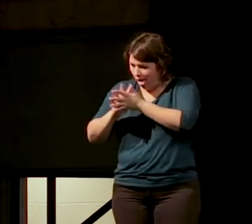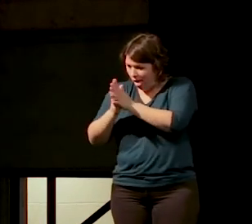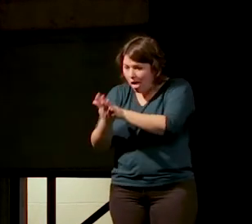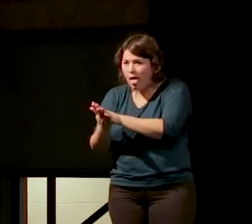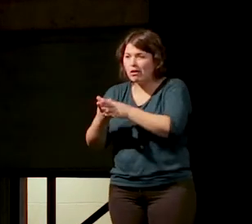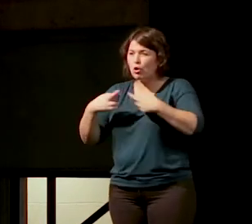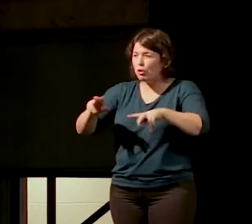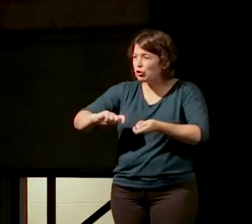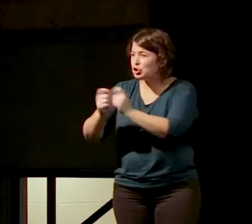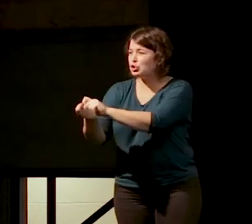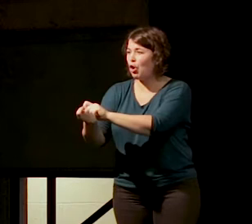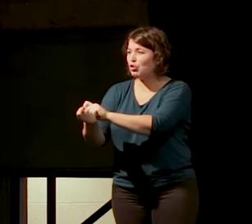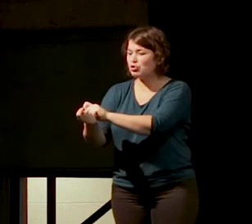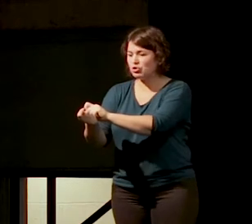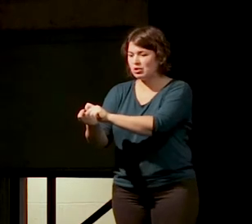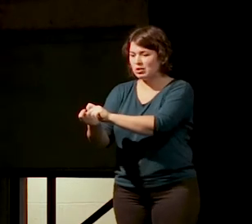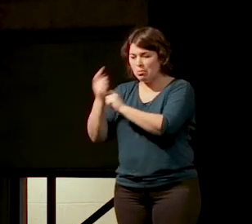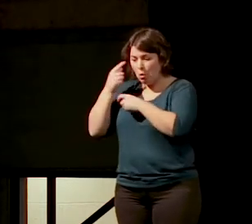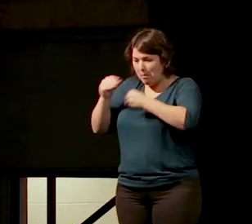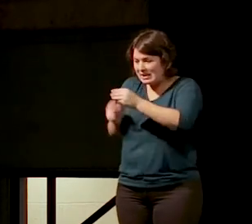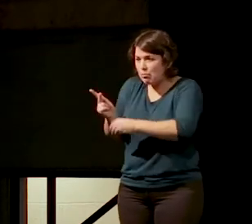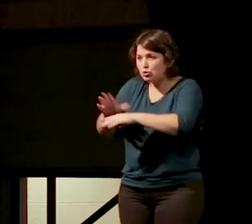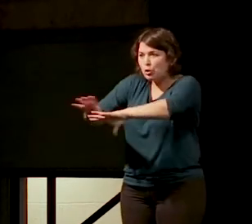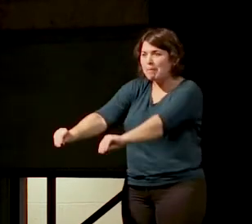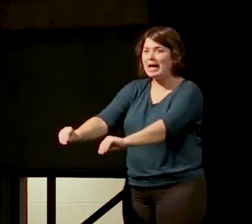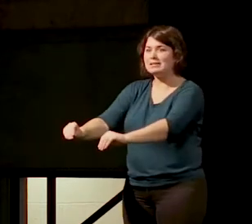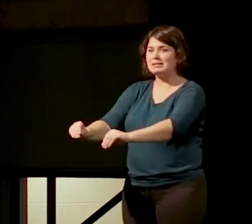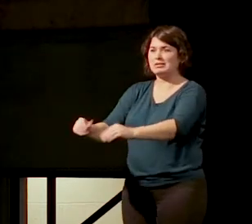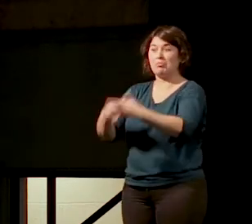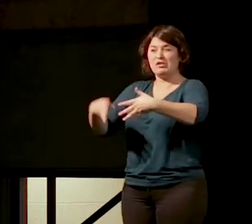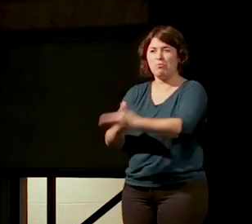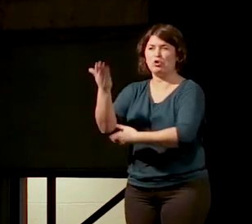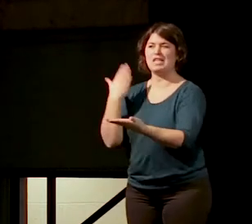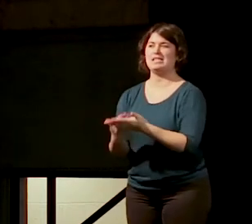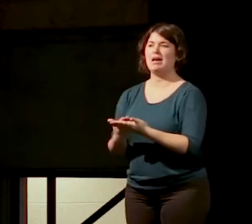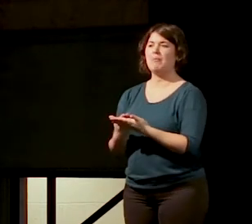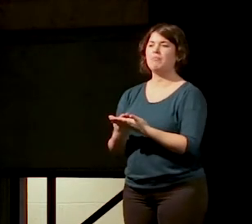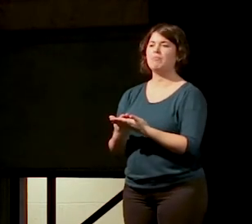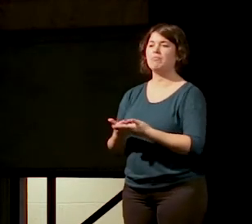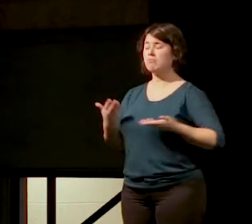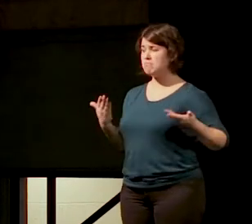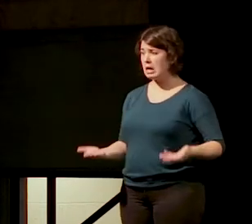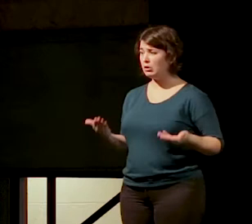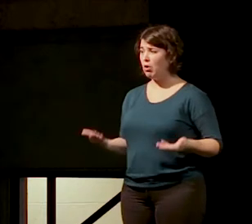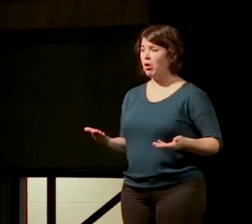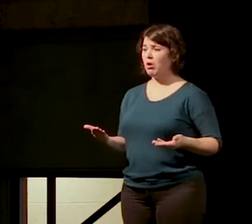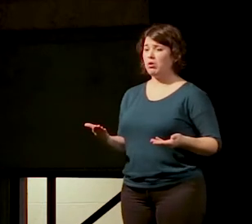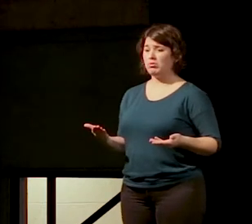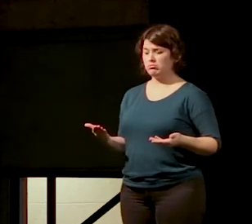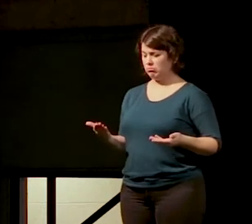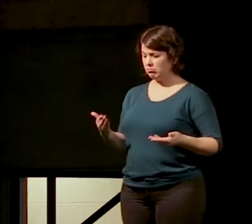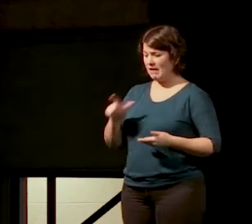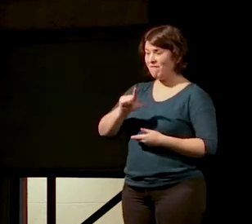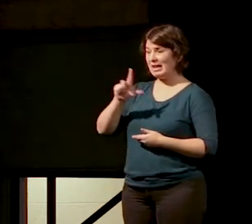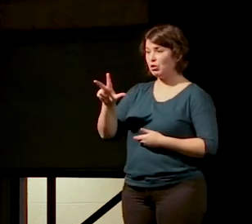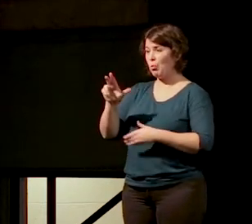place, les rues, pour y renforcer la présence commerciale. Voilà un projet pour 2019. En ce moment même, il y a